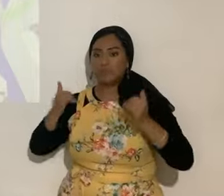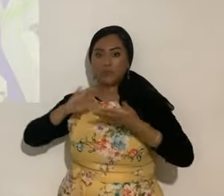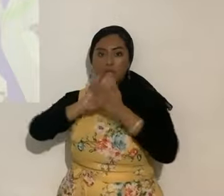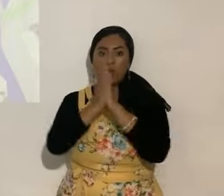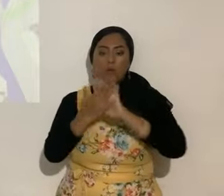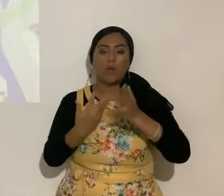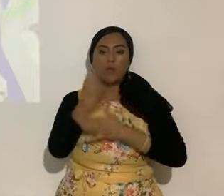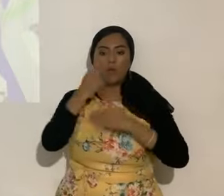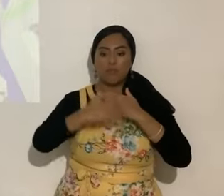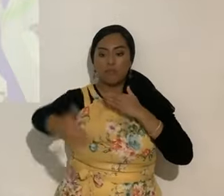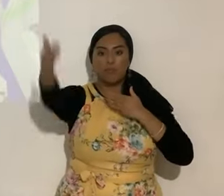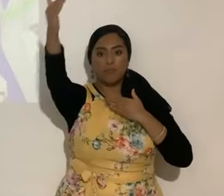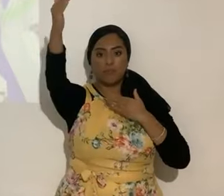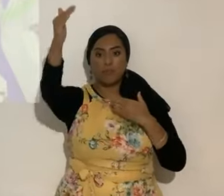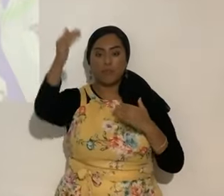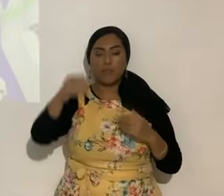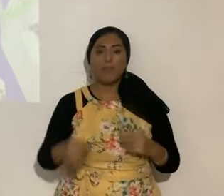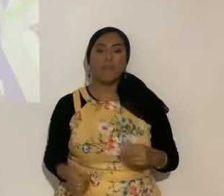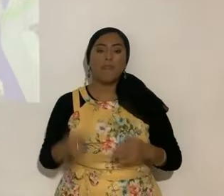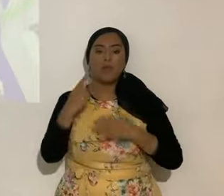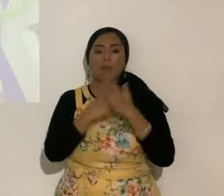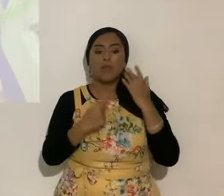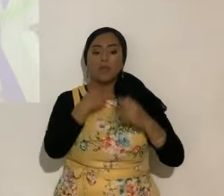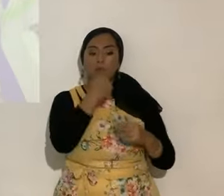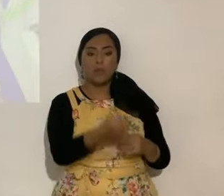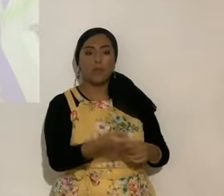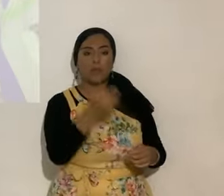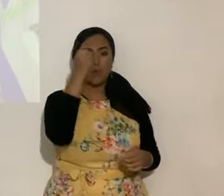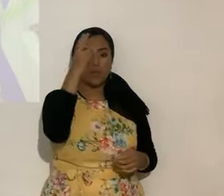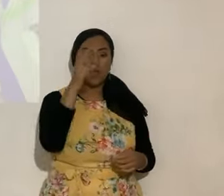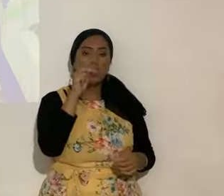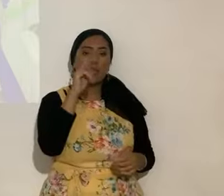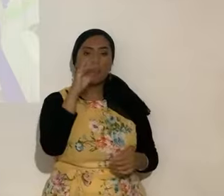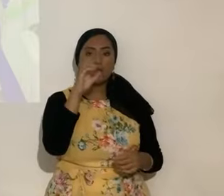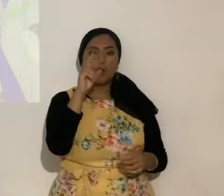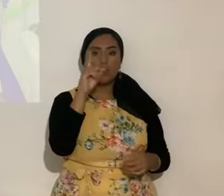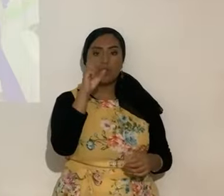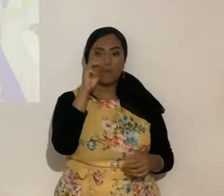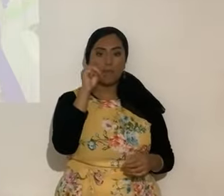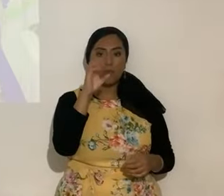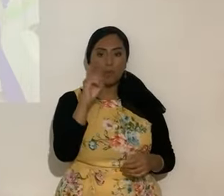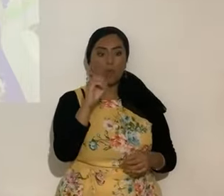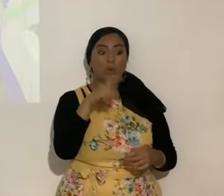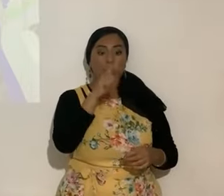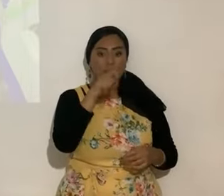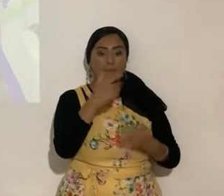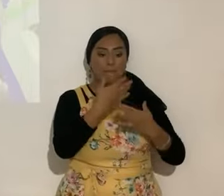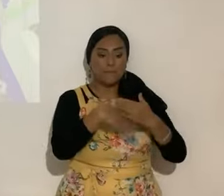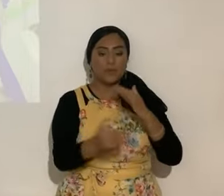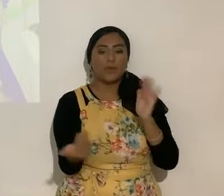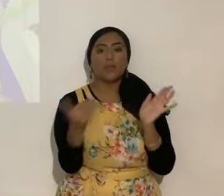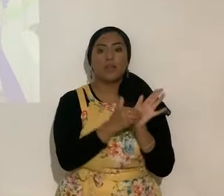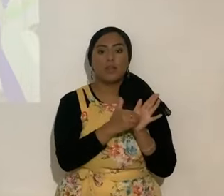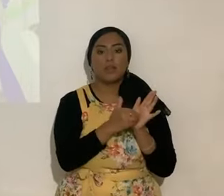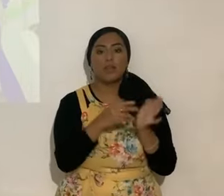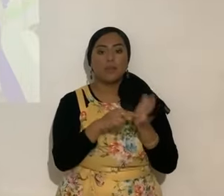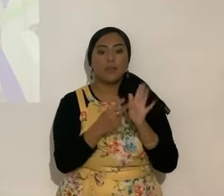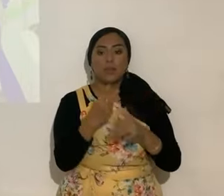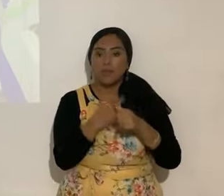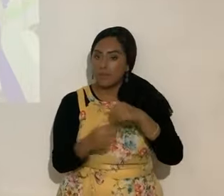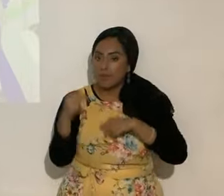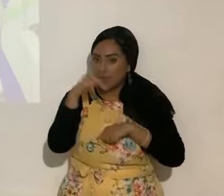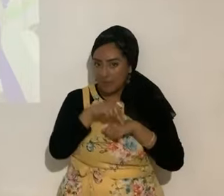si o no, si, y que le dijo a Nicodemo, Yahshua, se necesitan hacer de nuevo, o sea, resucitar, no